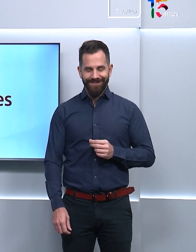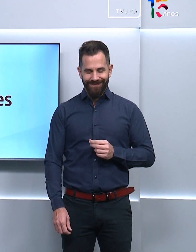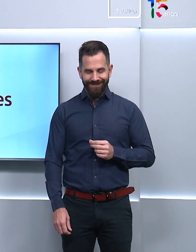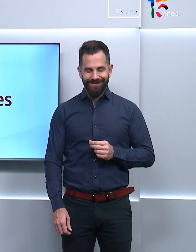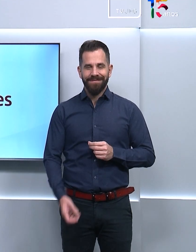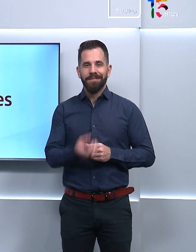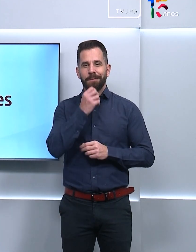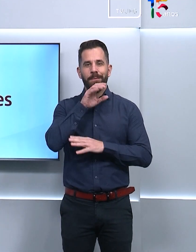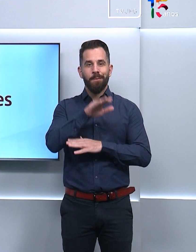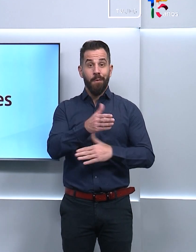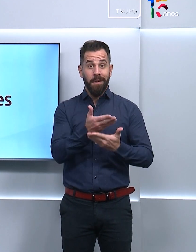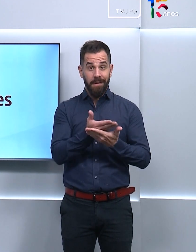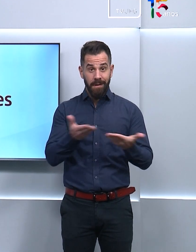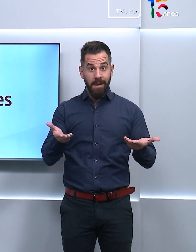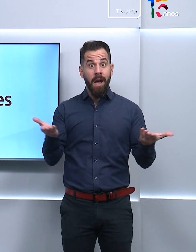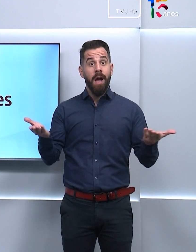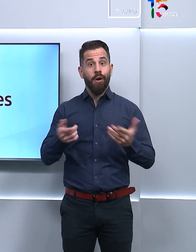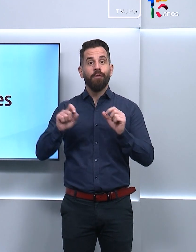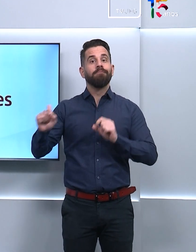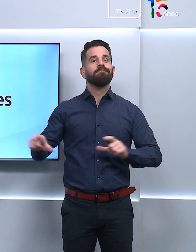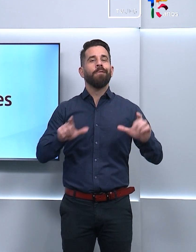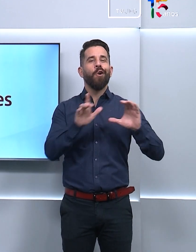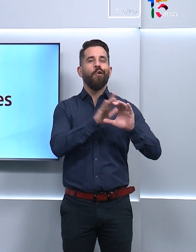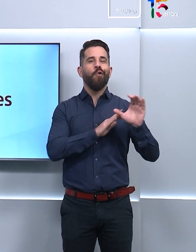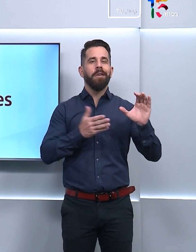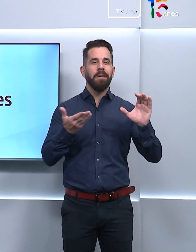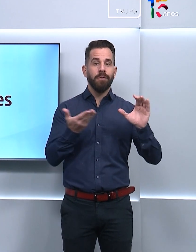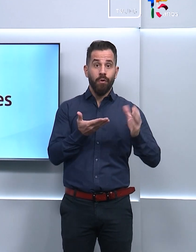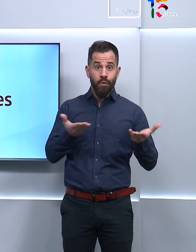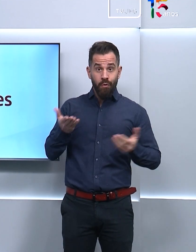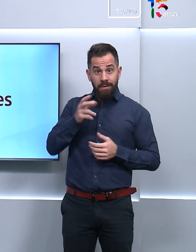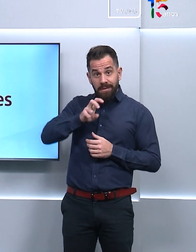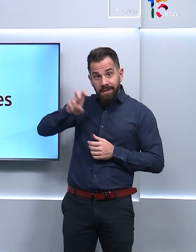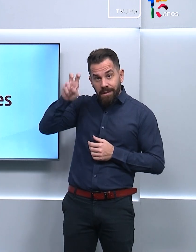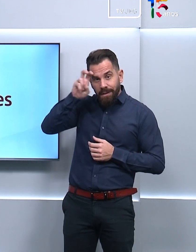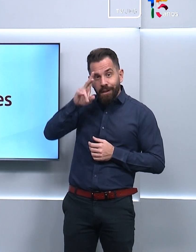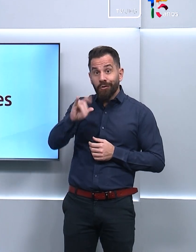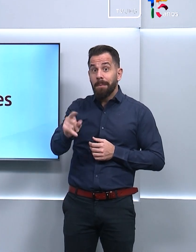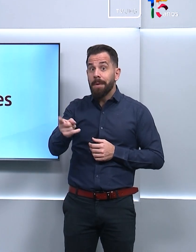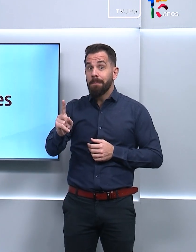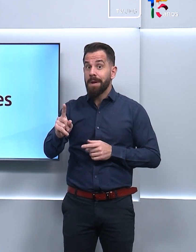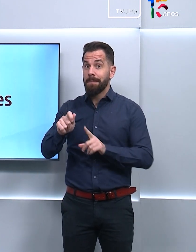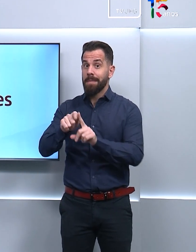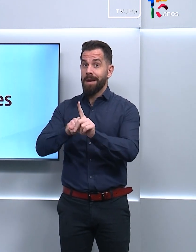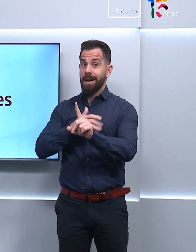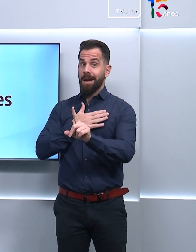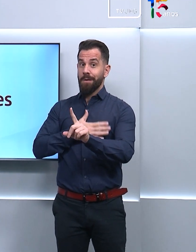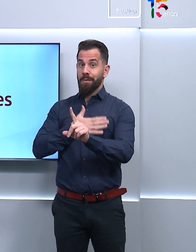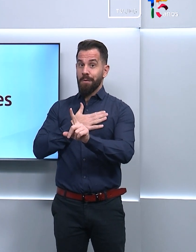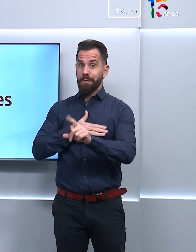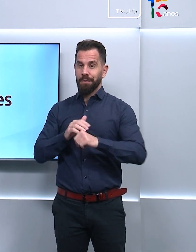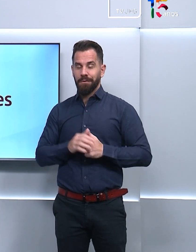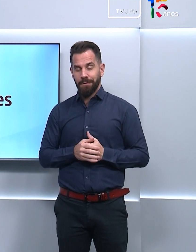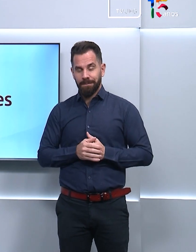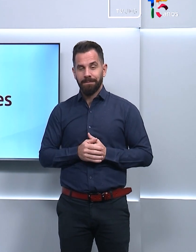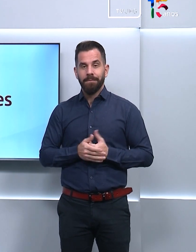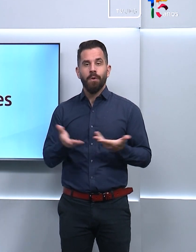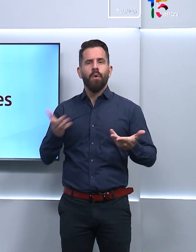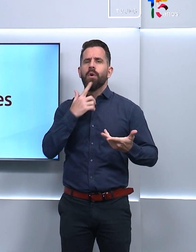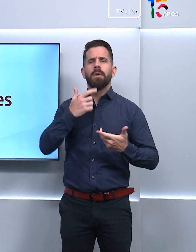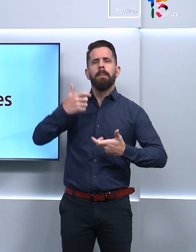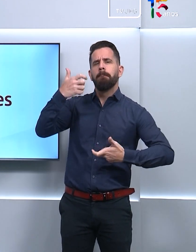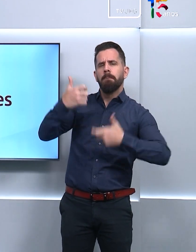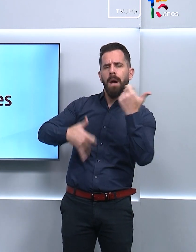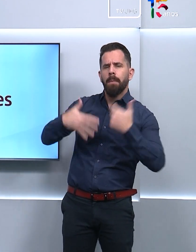Boa tarde. Começa agora o Conexões dessa quinta-feira, dia 1º de agosto. Hoje nós vamos falar sobre a política